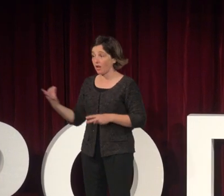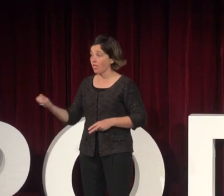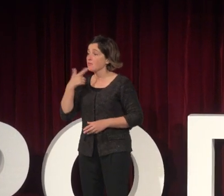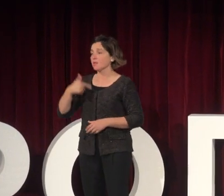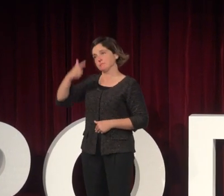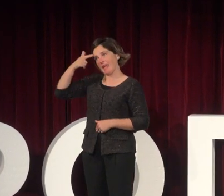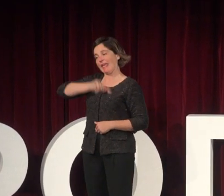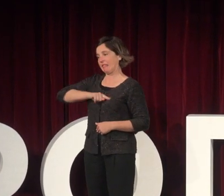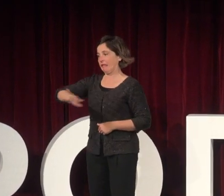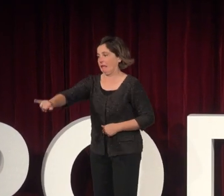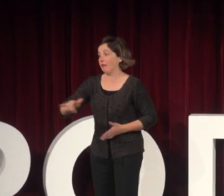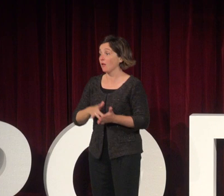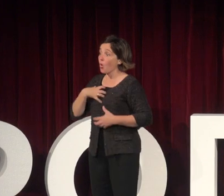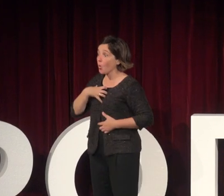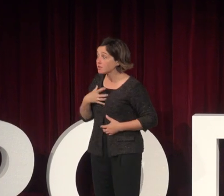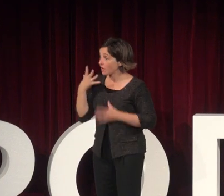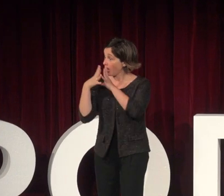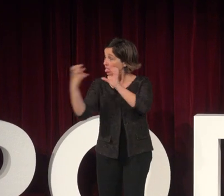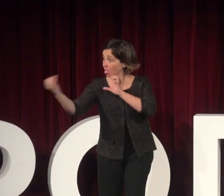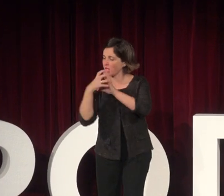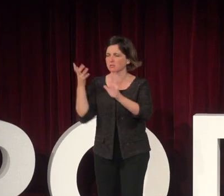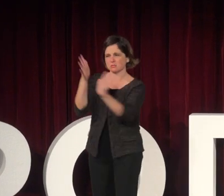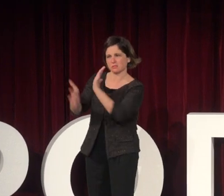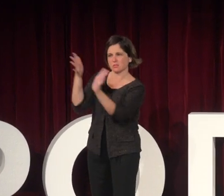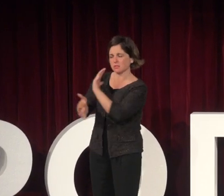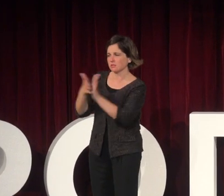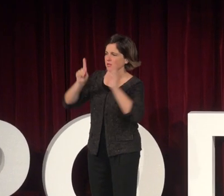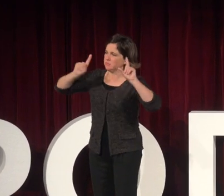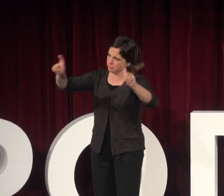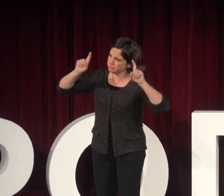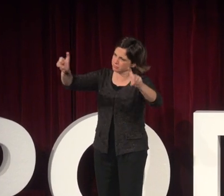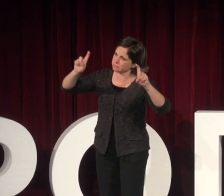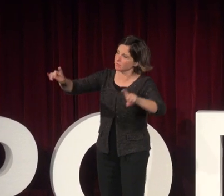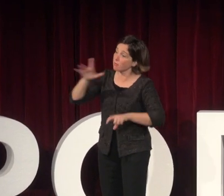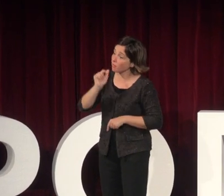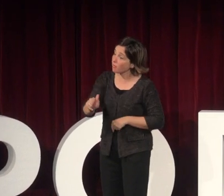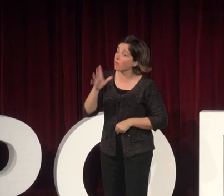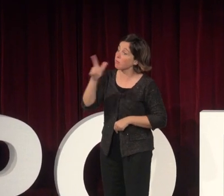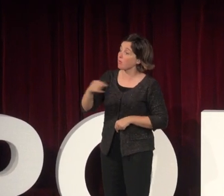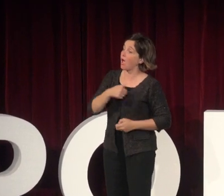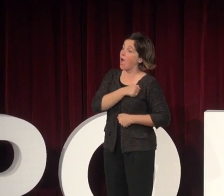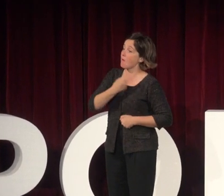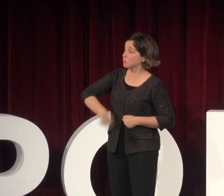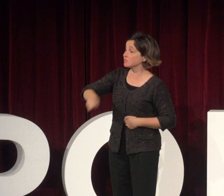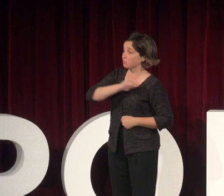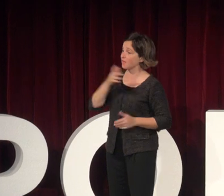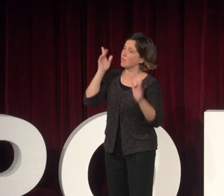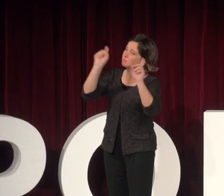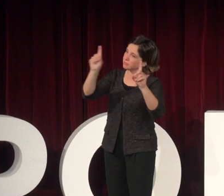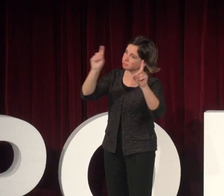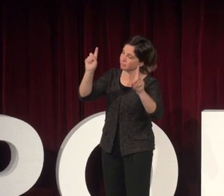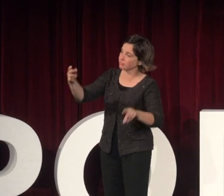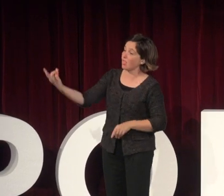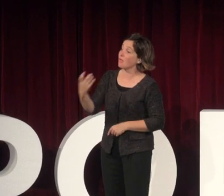tenemos principios y si algo cuesta de entender lo explicamos con pedagogía, porque precisamente porque amamos España sabemos